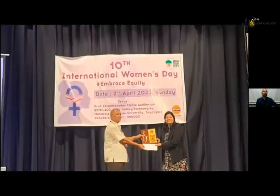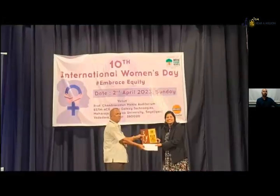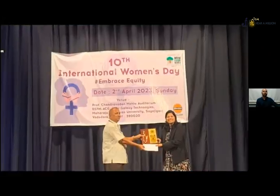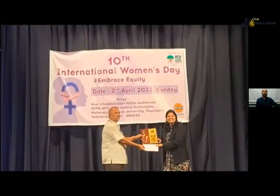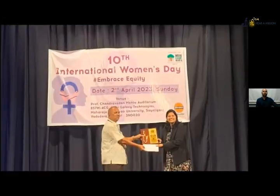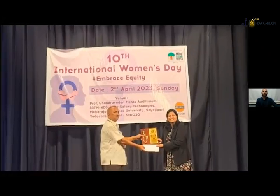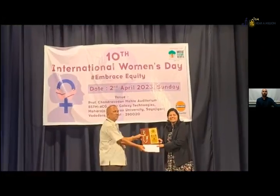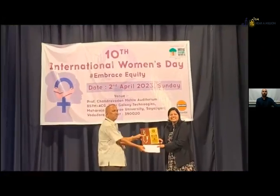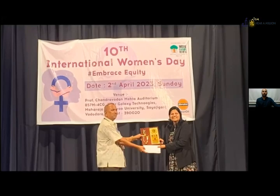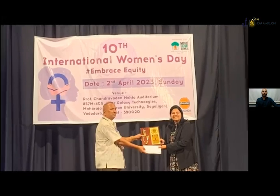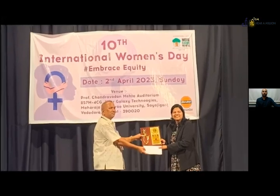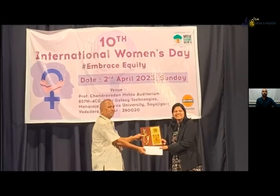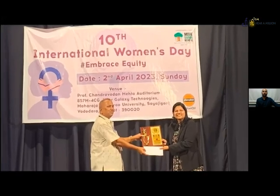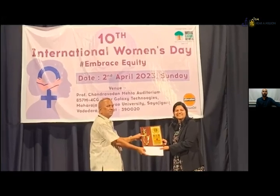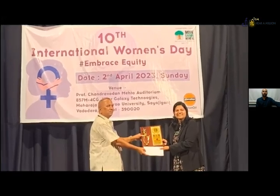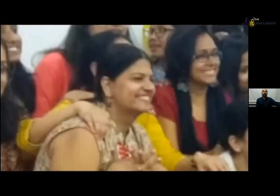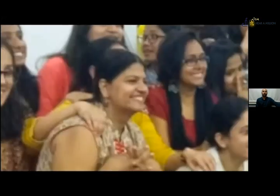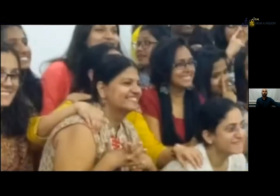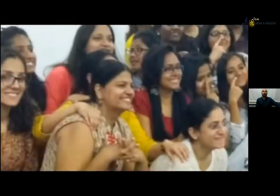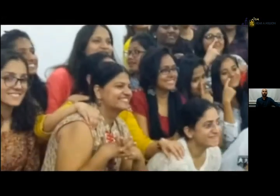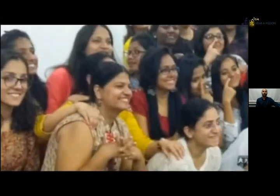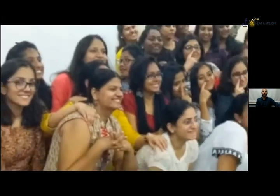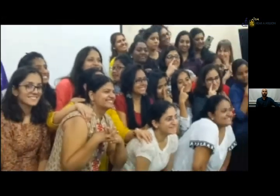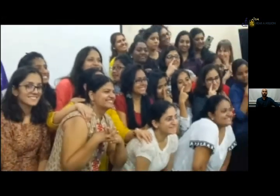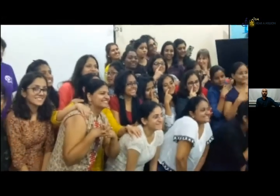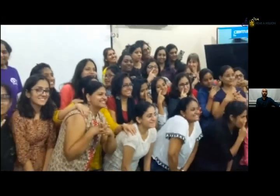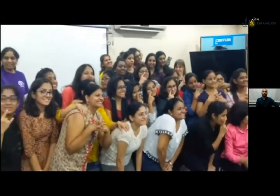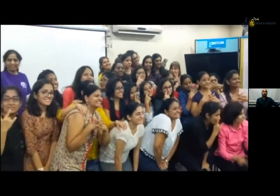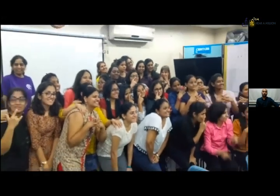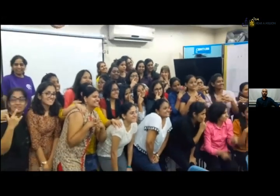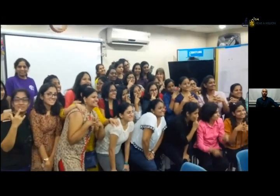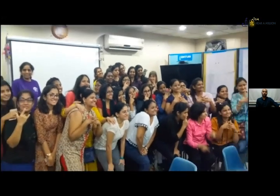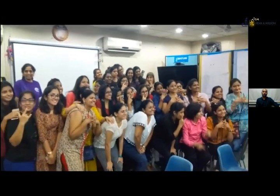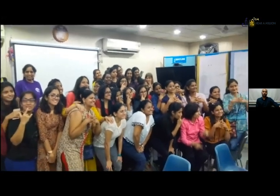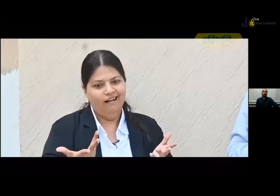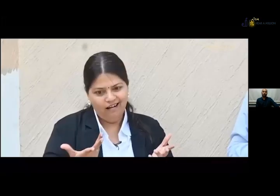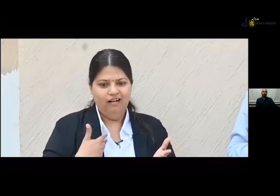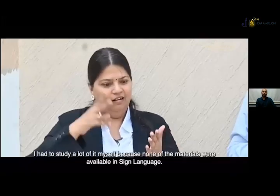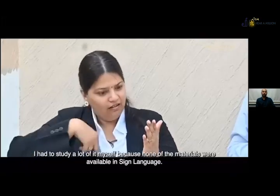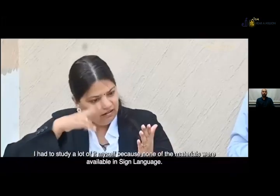நான் போன்ல சார்ஜ் போட்டு இந்த இதெல்லாம் முடிச்சிட்டு நைட்டுக்கு அப்புறமா கூப்பிடுறேன் வீட்ல எல்லாம் பேசி முடிச்சிட்டு